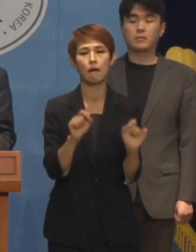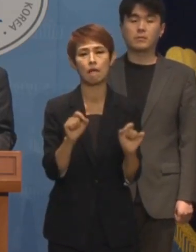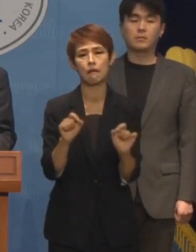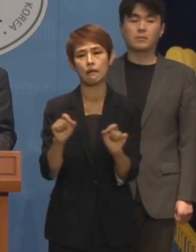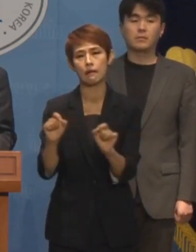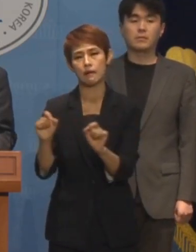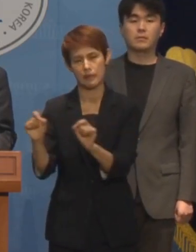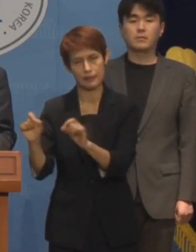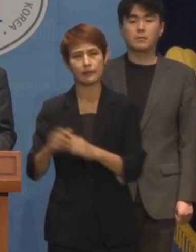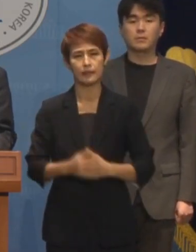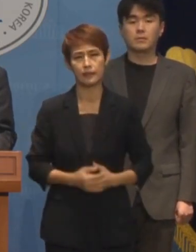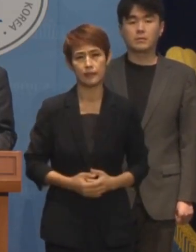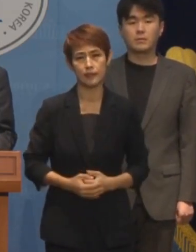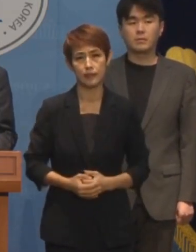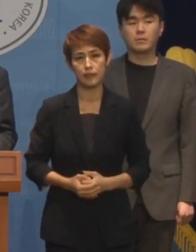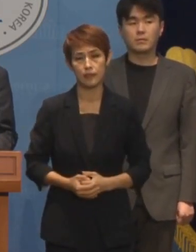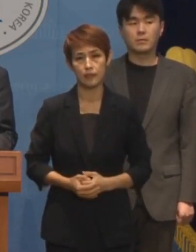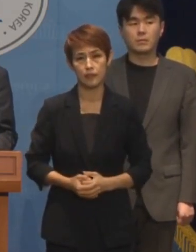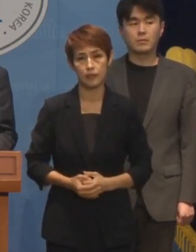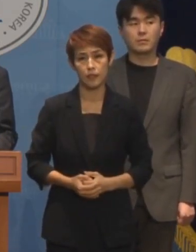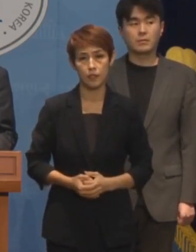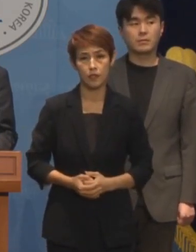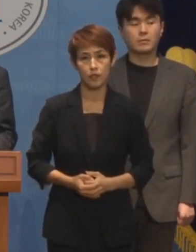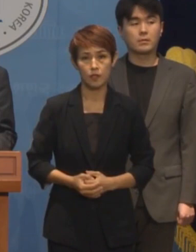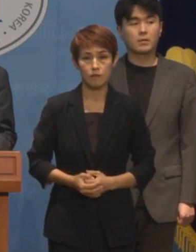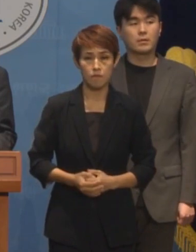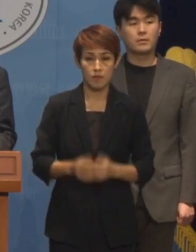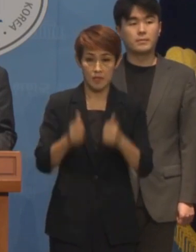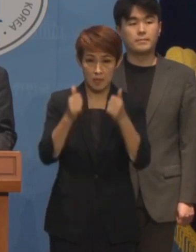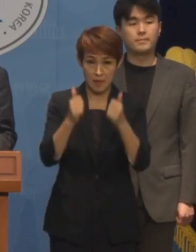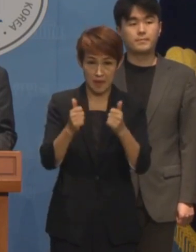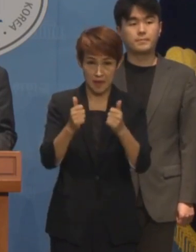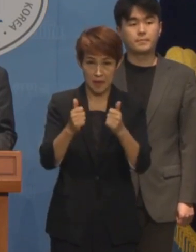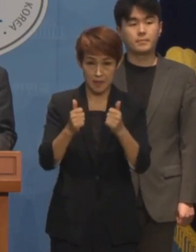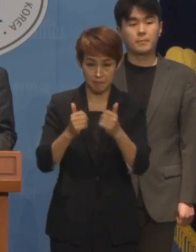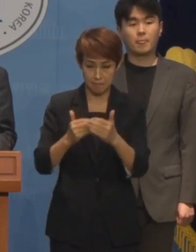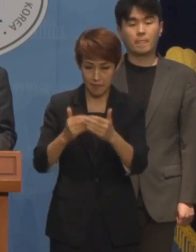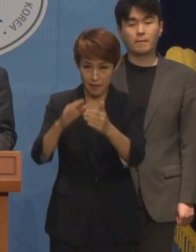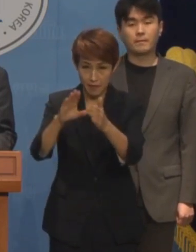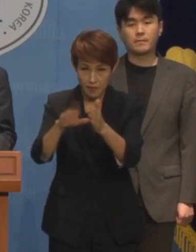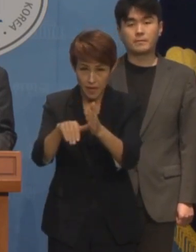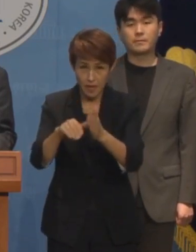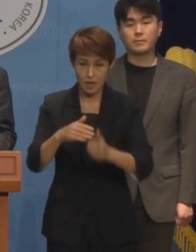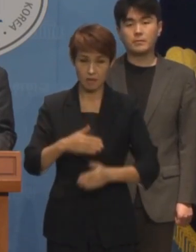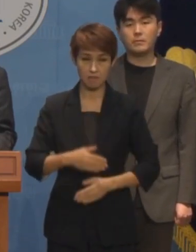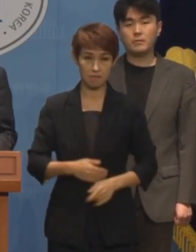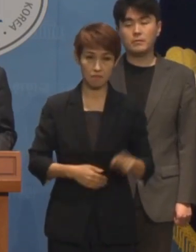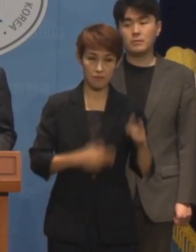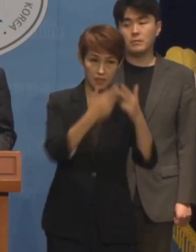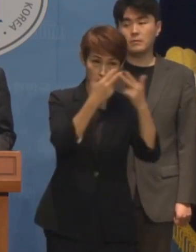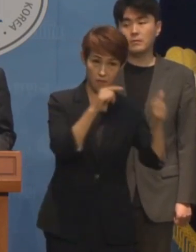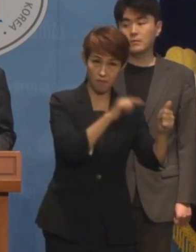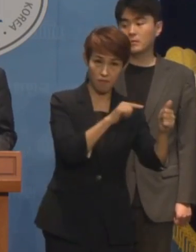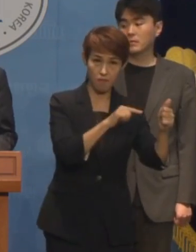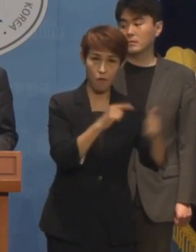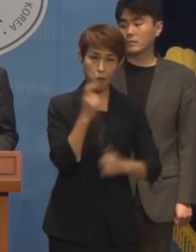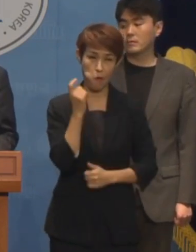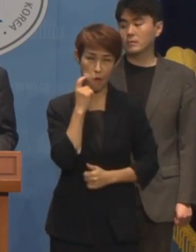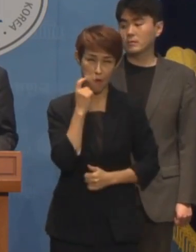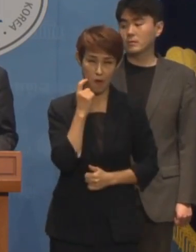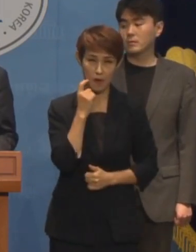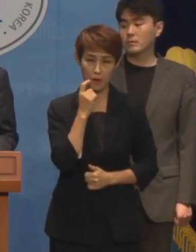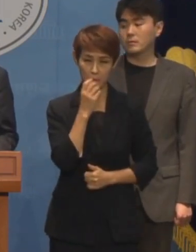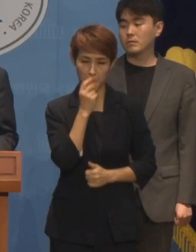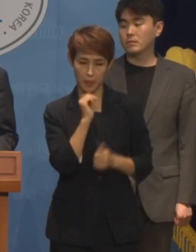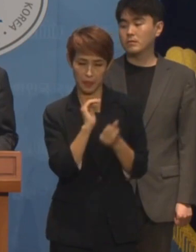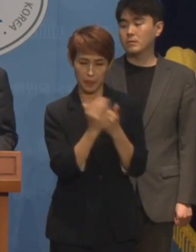끌어왔습니다. 그리고 재판 과정에서 자신의 허위 사실을 덮기 위한